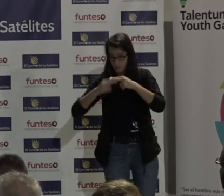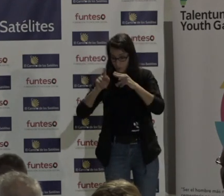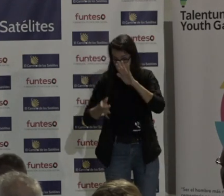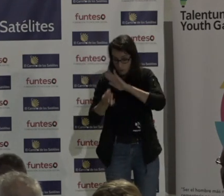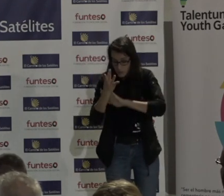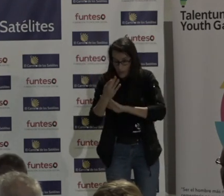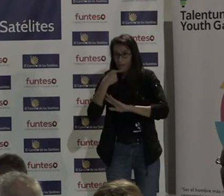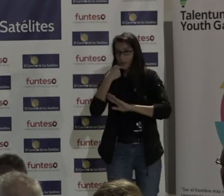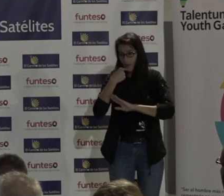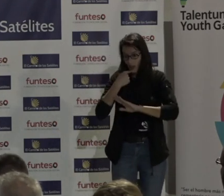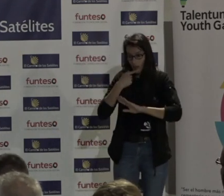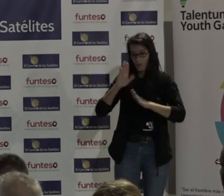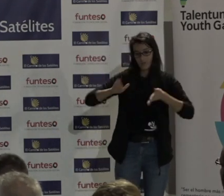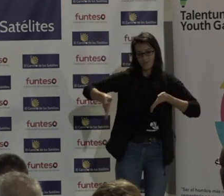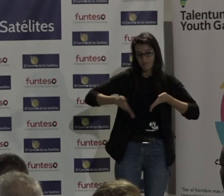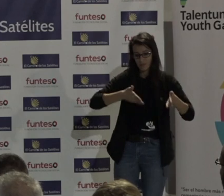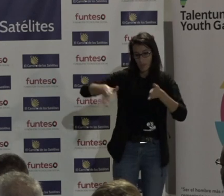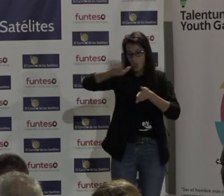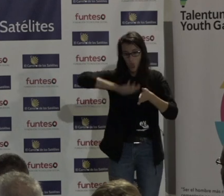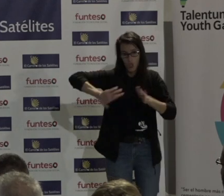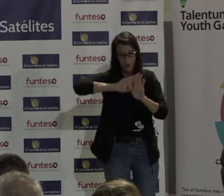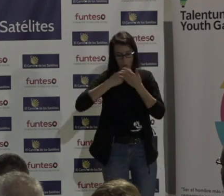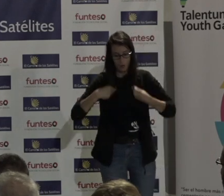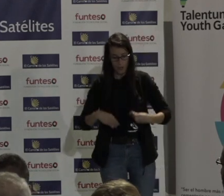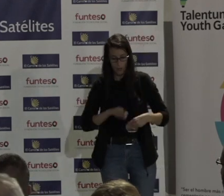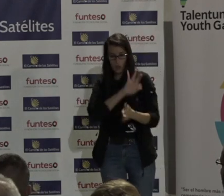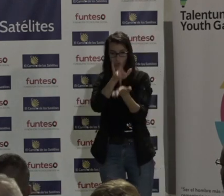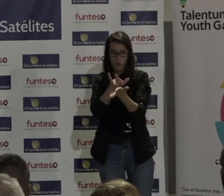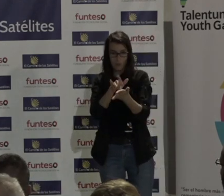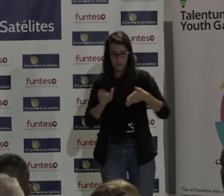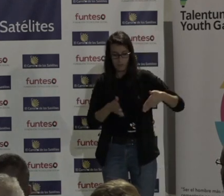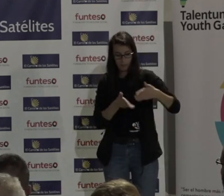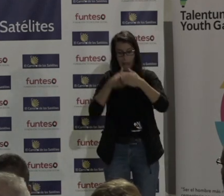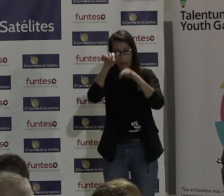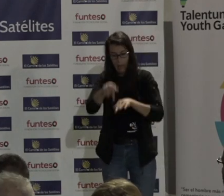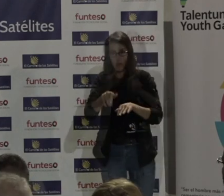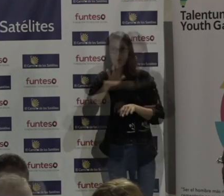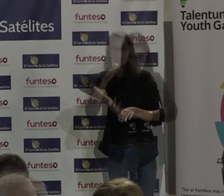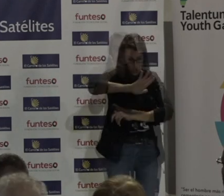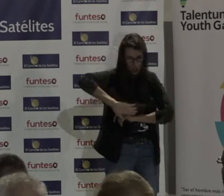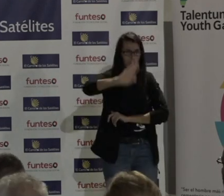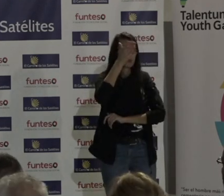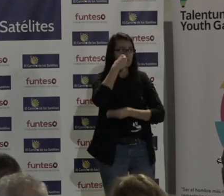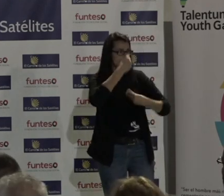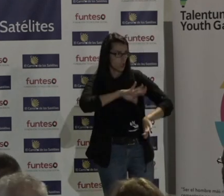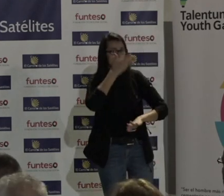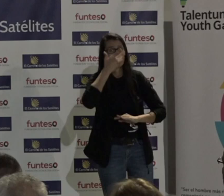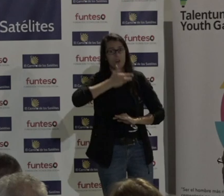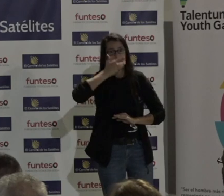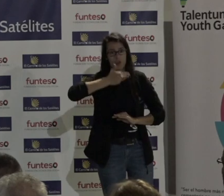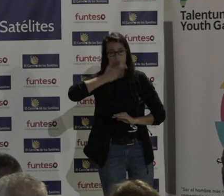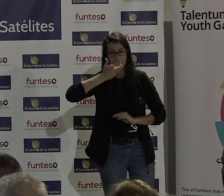deciden que tiene que pasar por Puerto Marín, porque ellos conocen la historia y por lo tanto